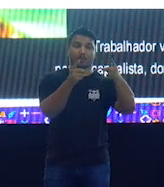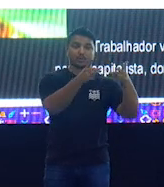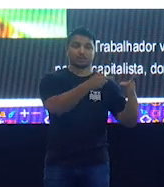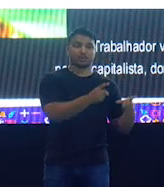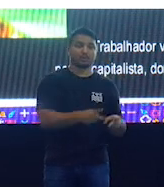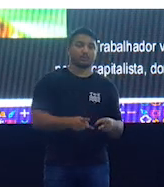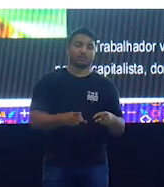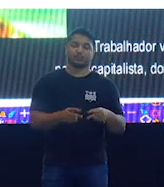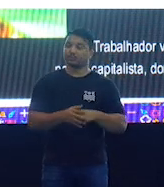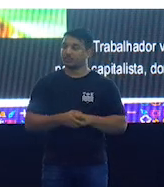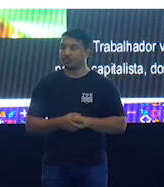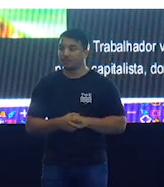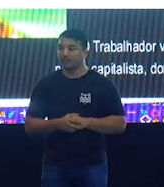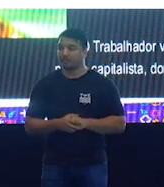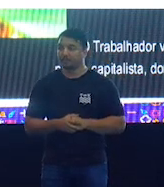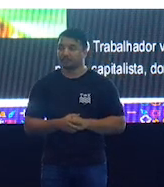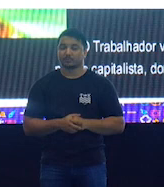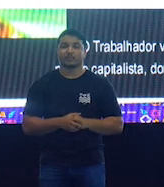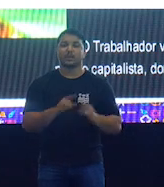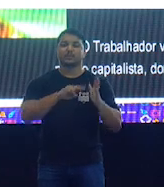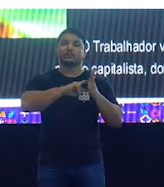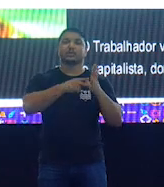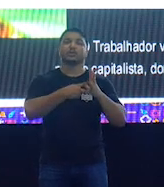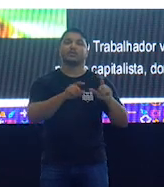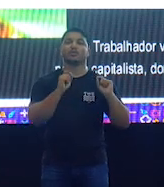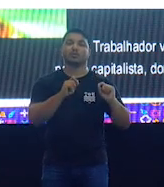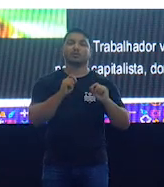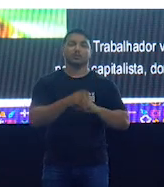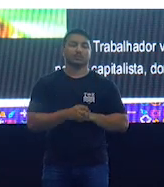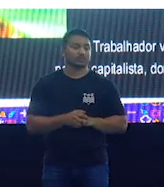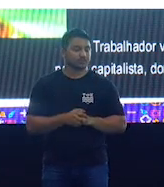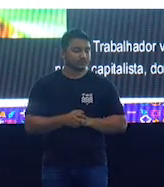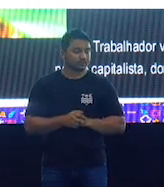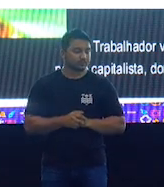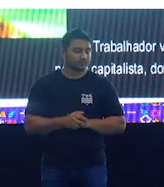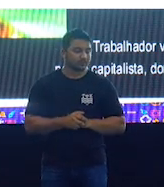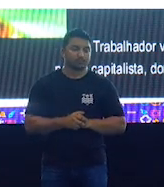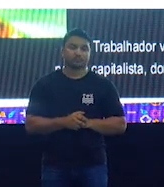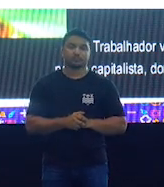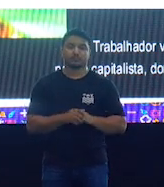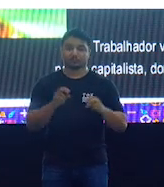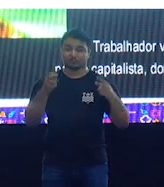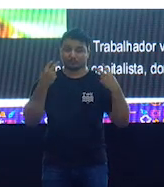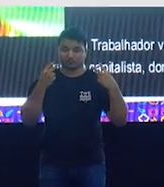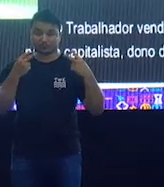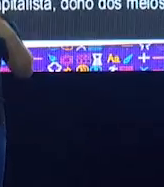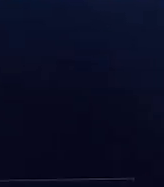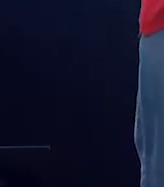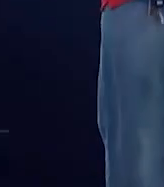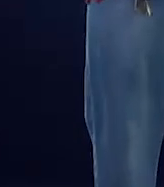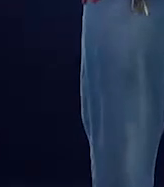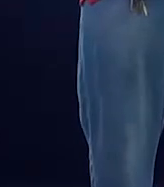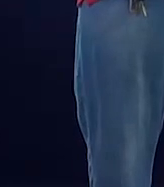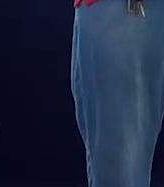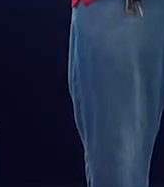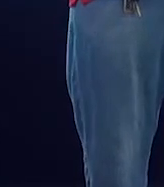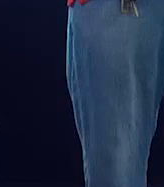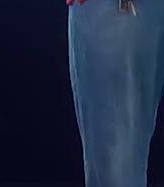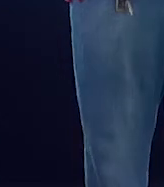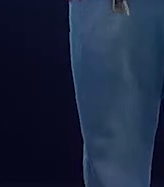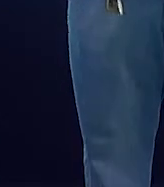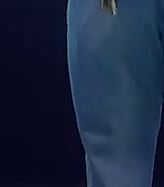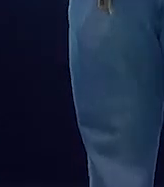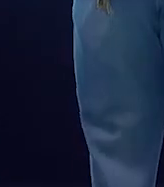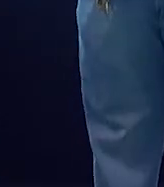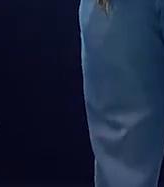comercial. O que é que significa dizer, presta atenção, olha para o tio, olha para cá, para essa bolinha vermelha que